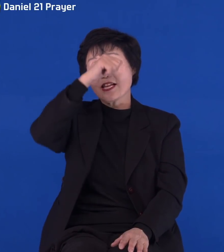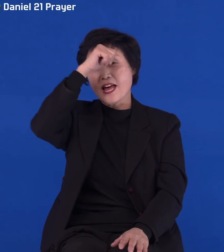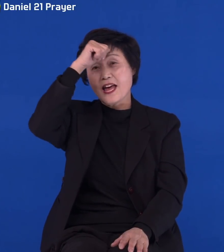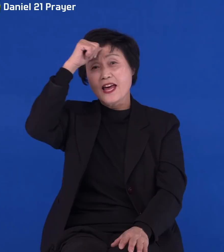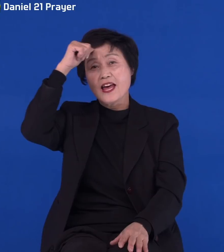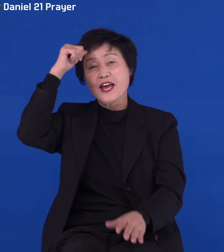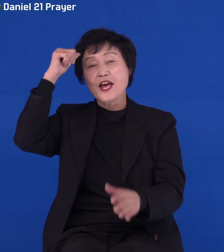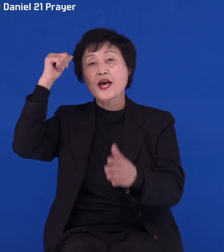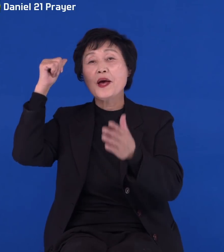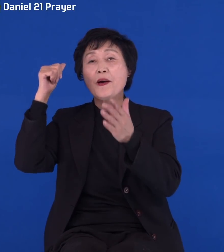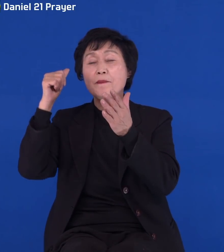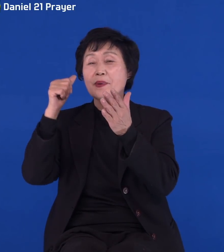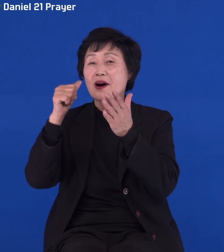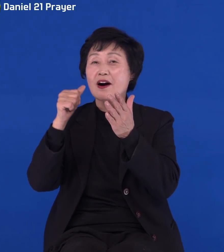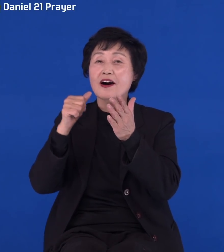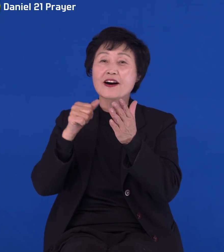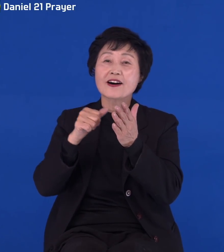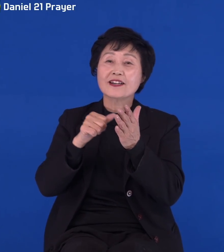나의